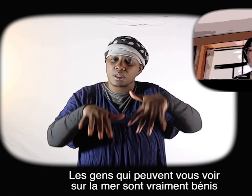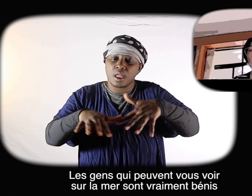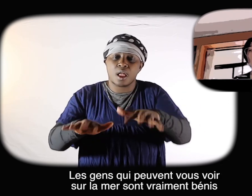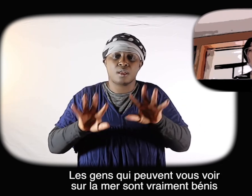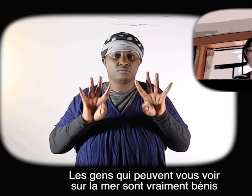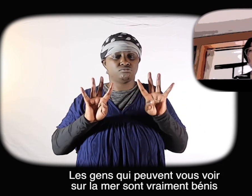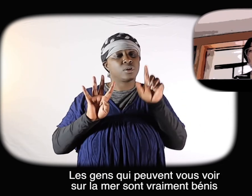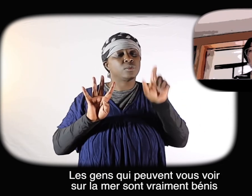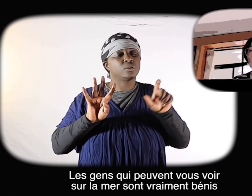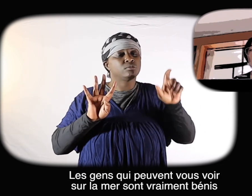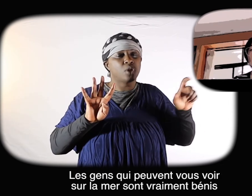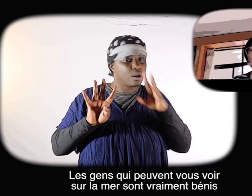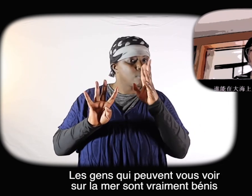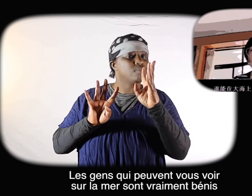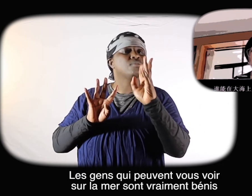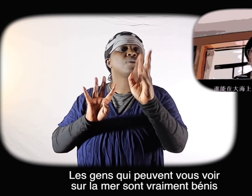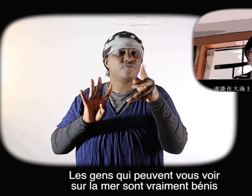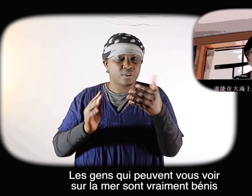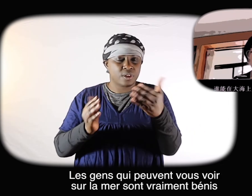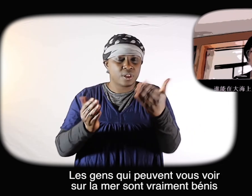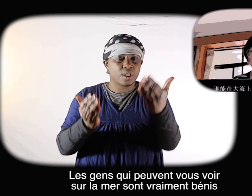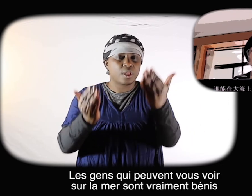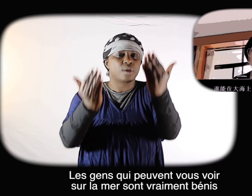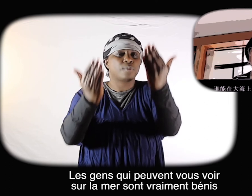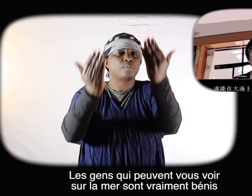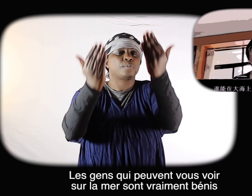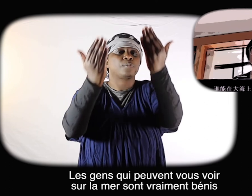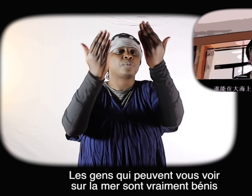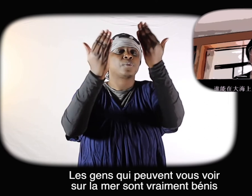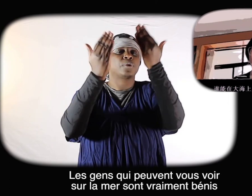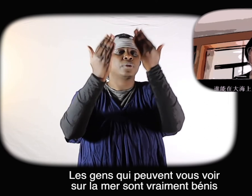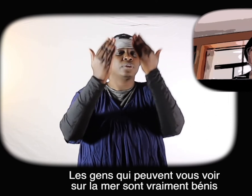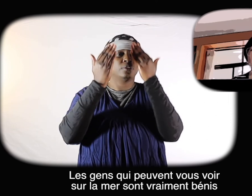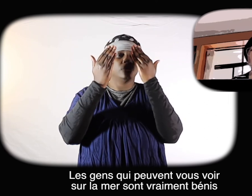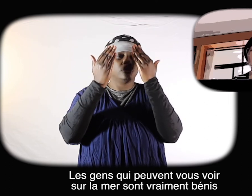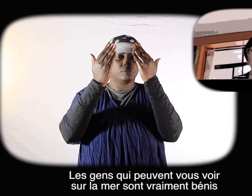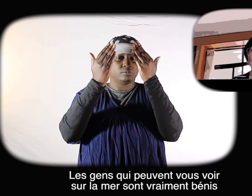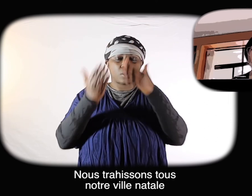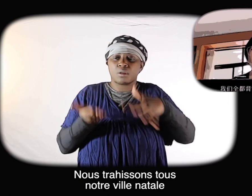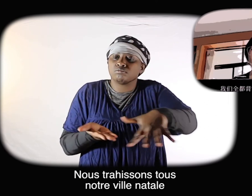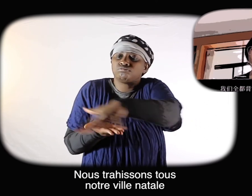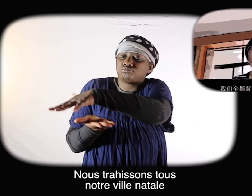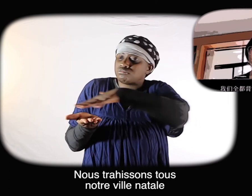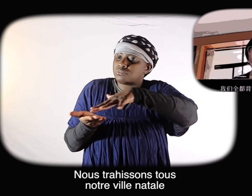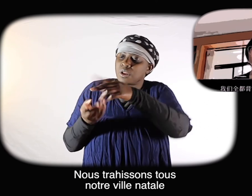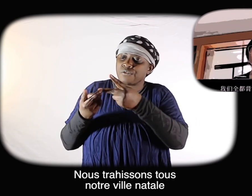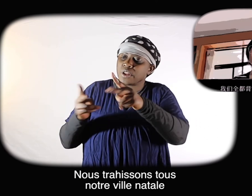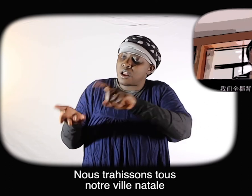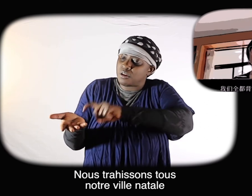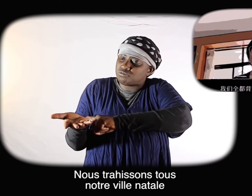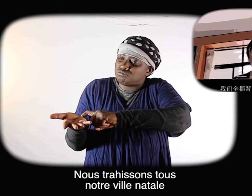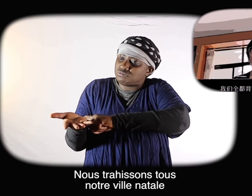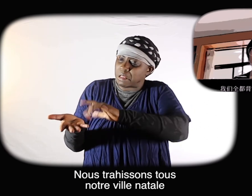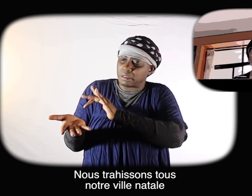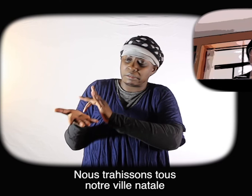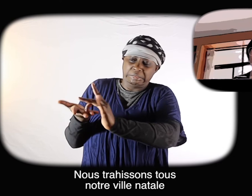老乡们，谁能在大海上见到你们，真是幸福。我们全都背叛我们自己的